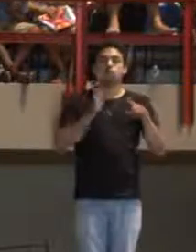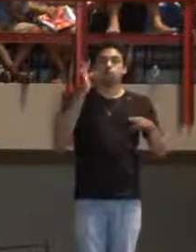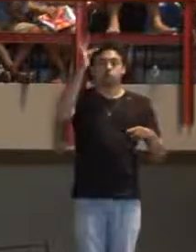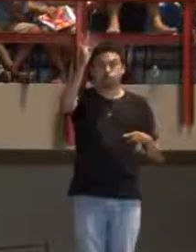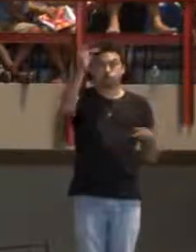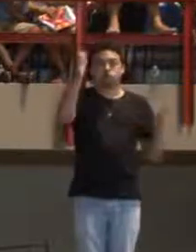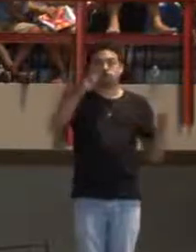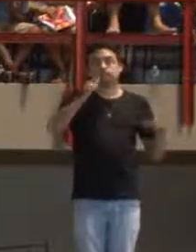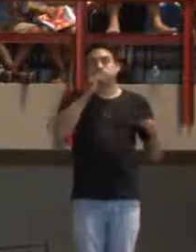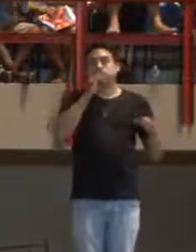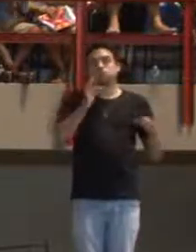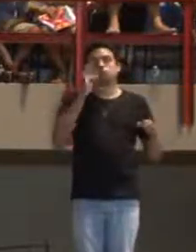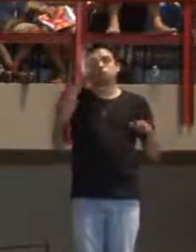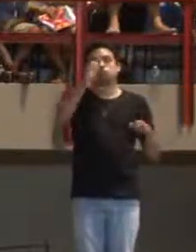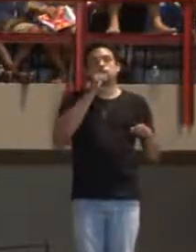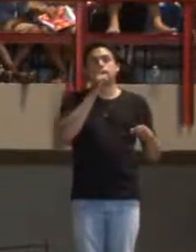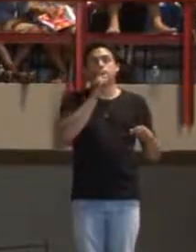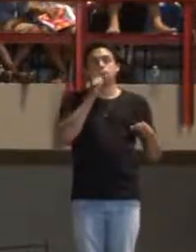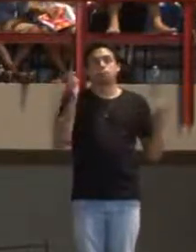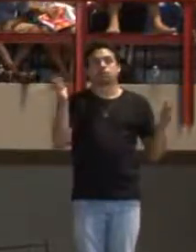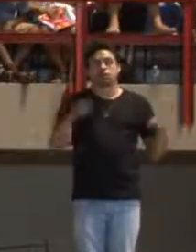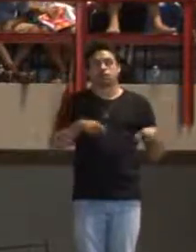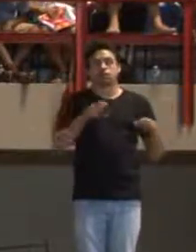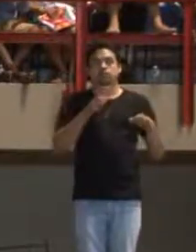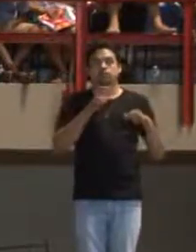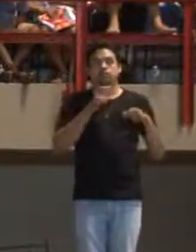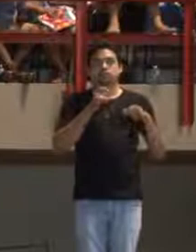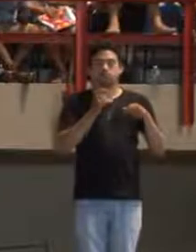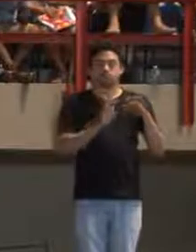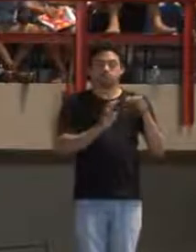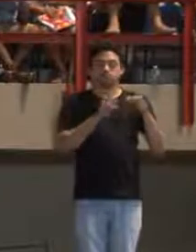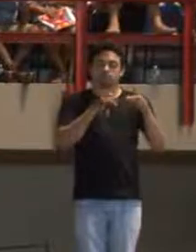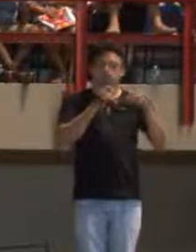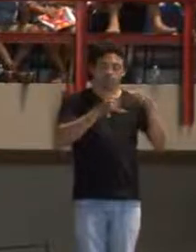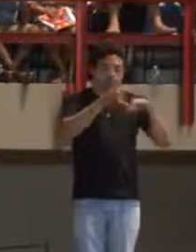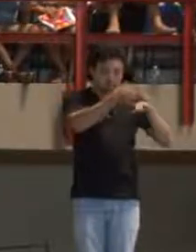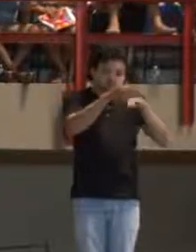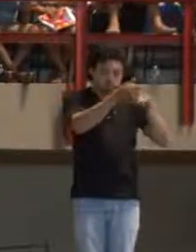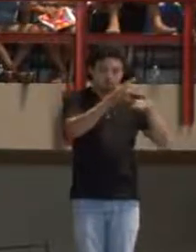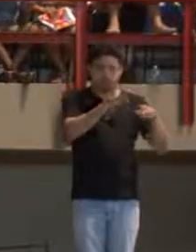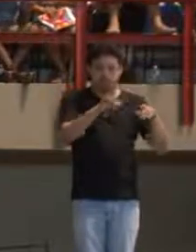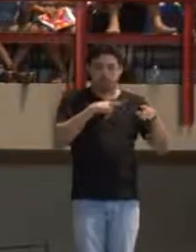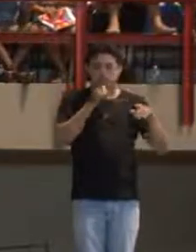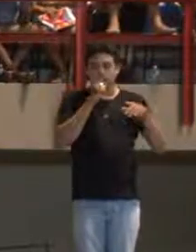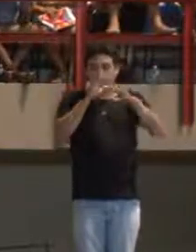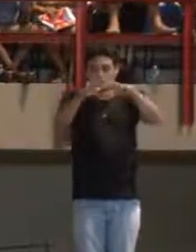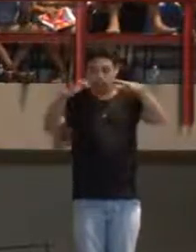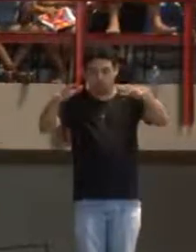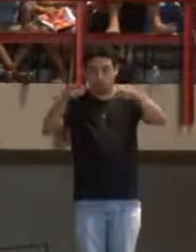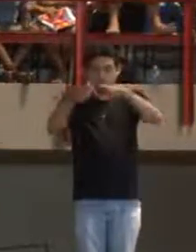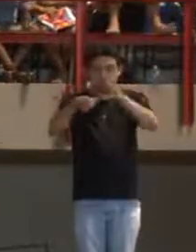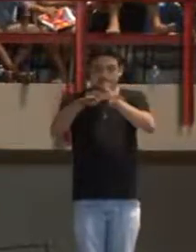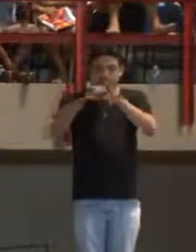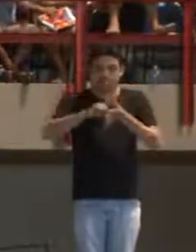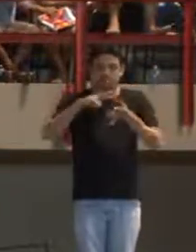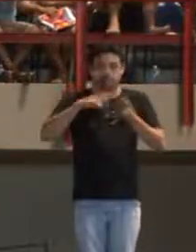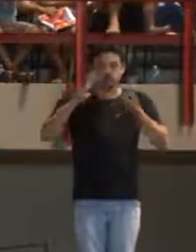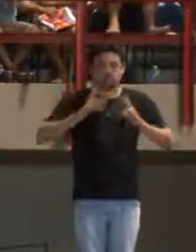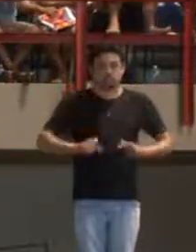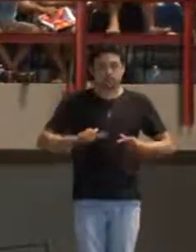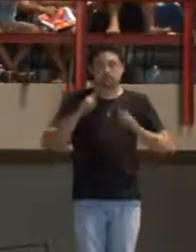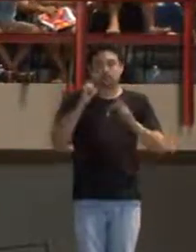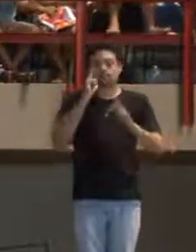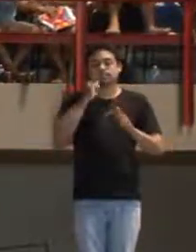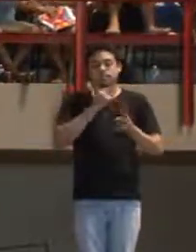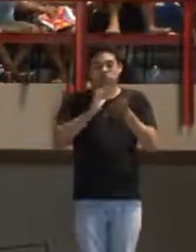A pergunta, vai poder produzir combustível a partir da água? Vai. A partir da água do mar. Mas primeiro tem que purificar essa água. Isso